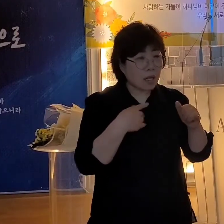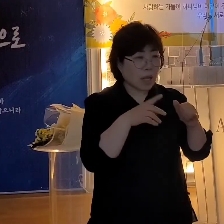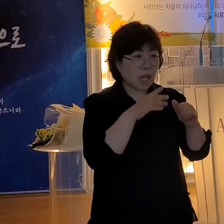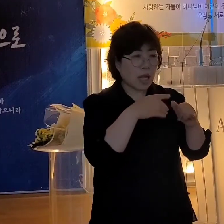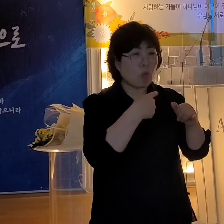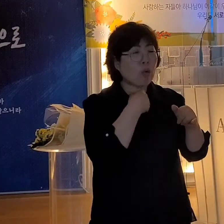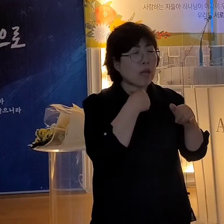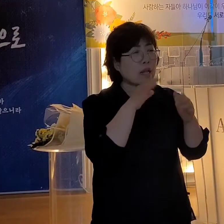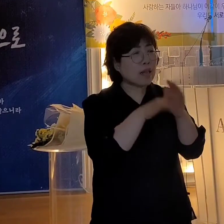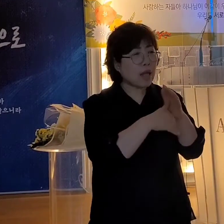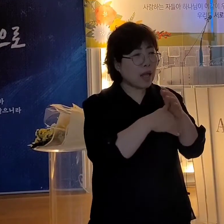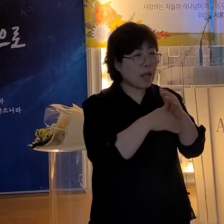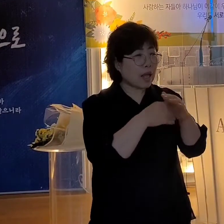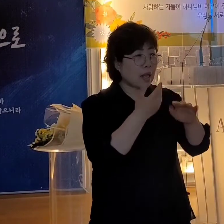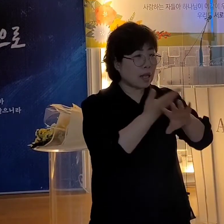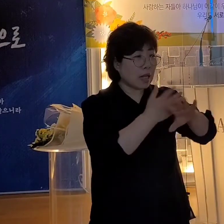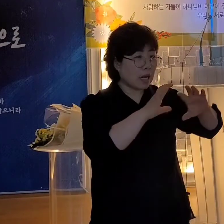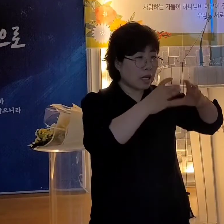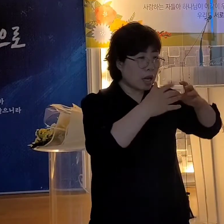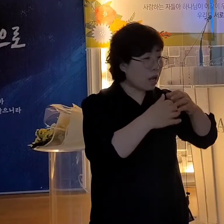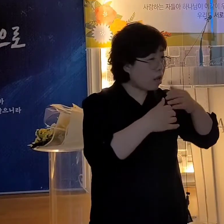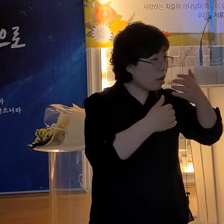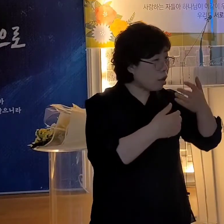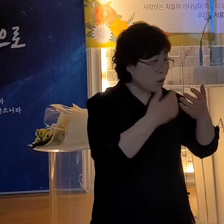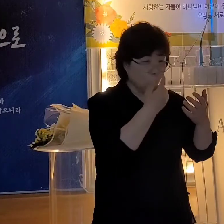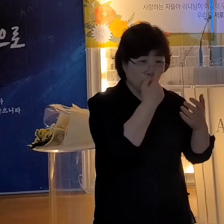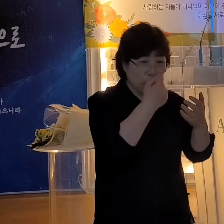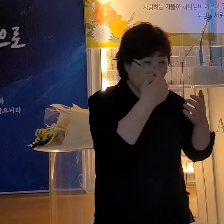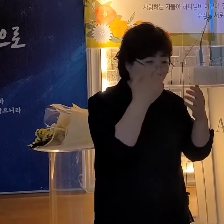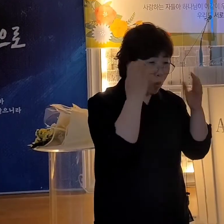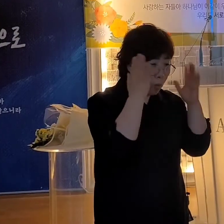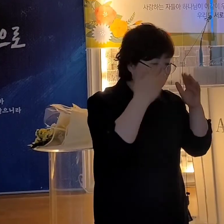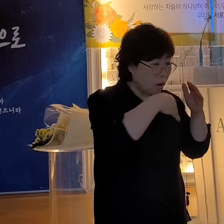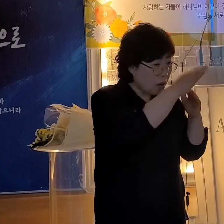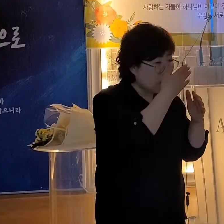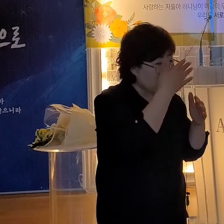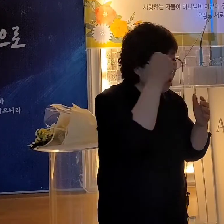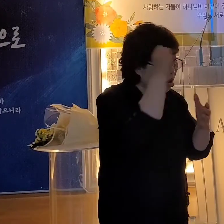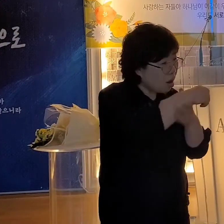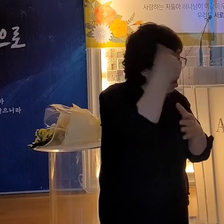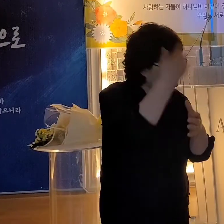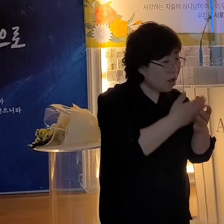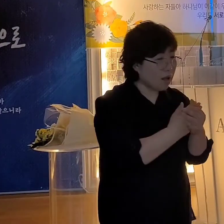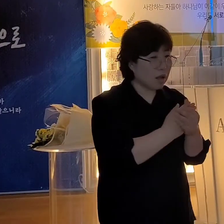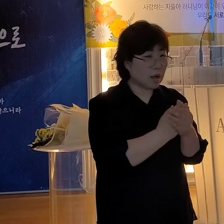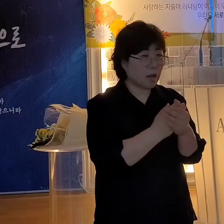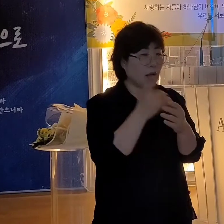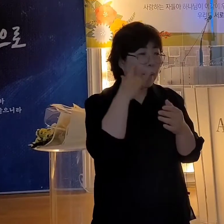같아? 편한 보내준 건안 보내줘? 저런 거 같아. 아빠가 네 친구야?